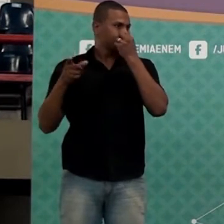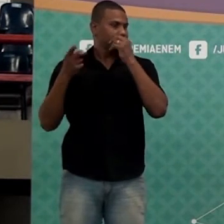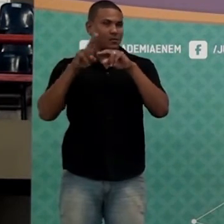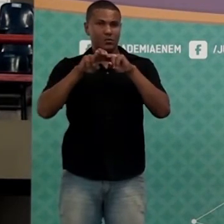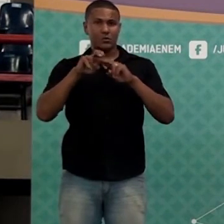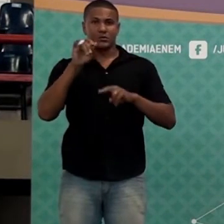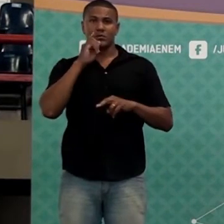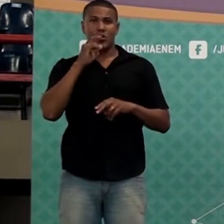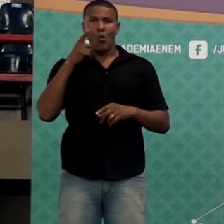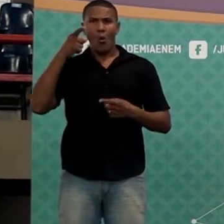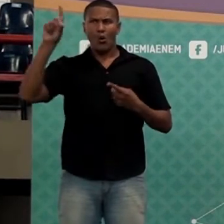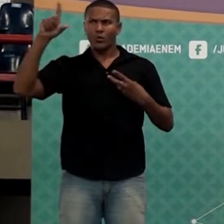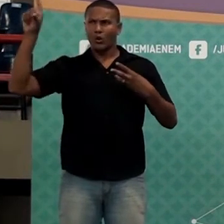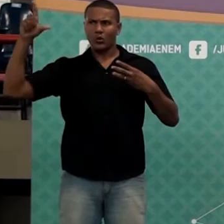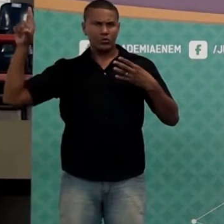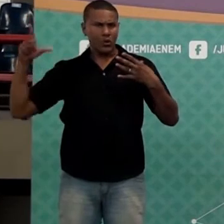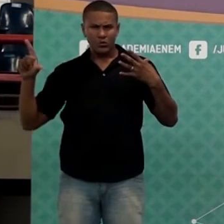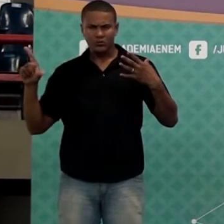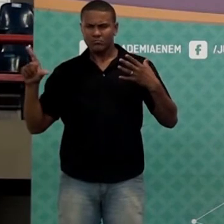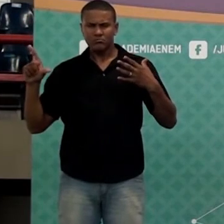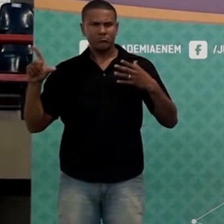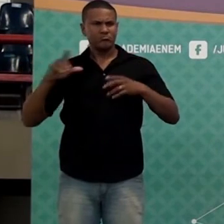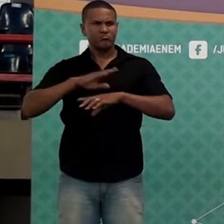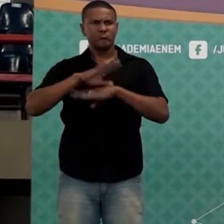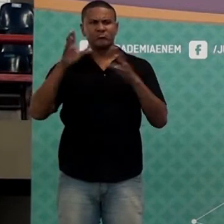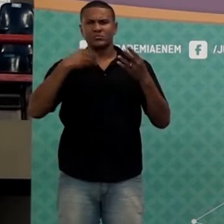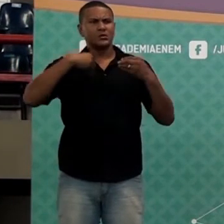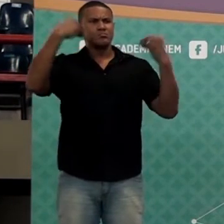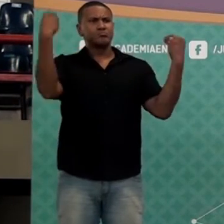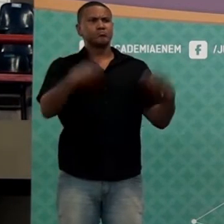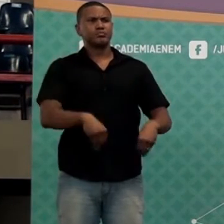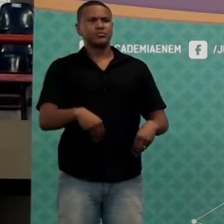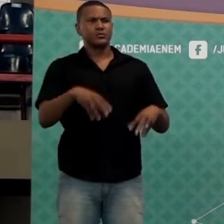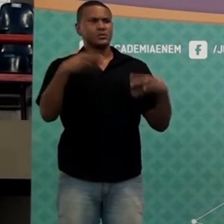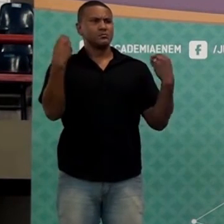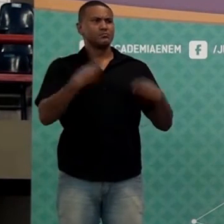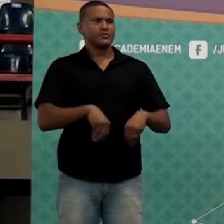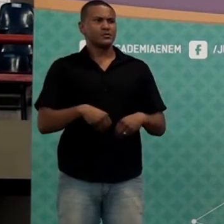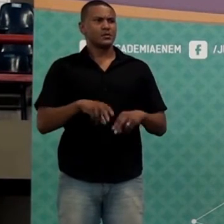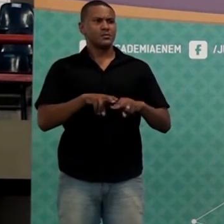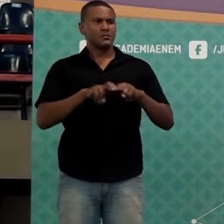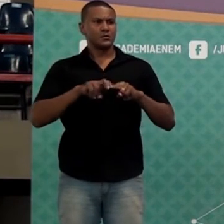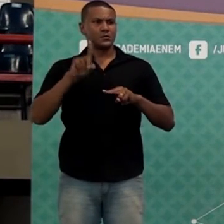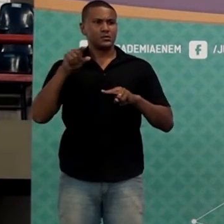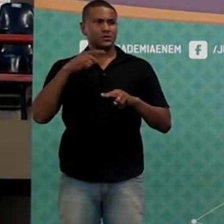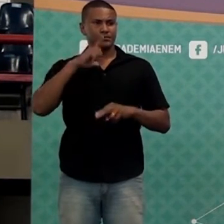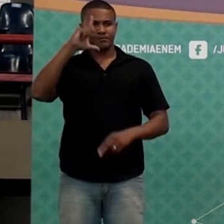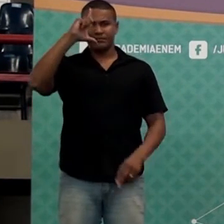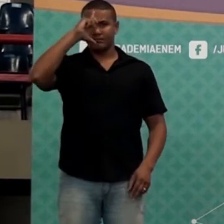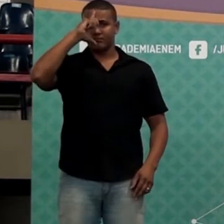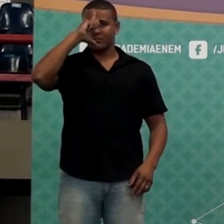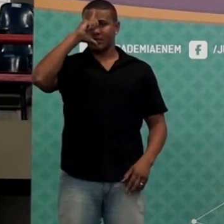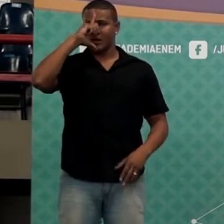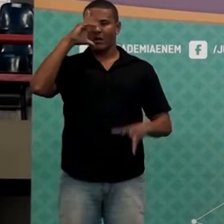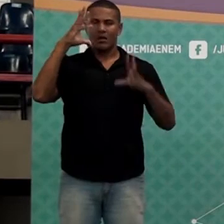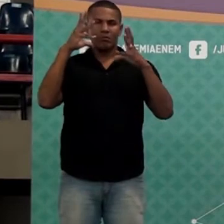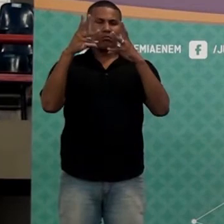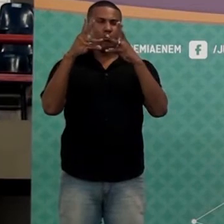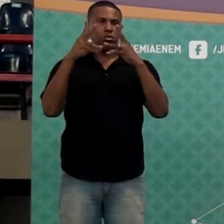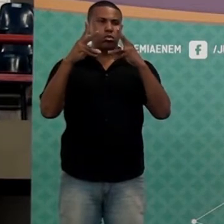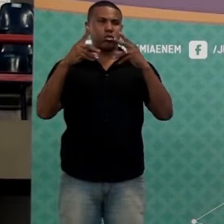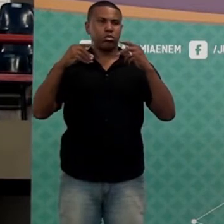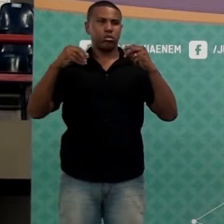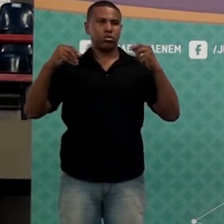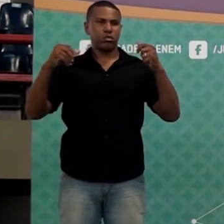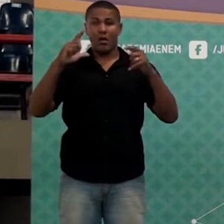outros países vão voltar a falar suas línguas de origem. E o latim vai começar a perder força. O